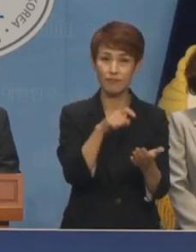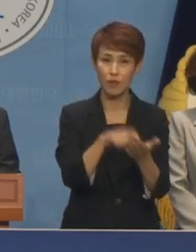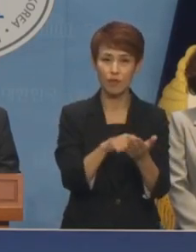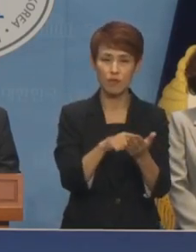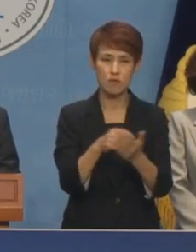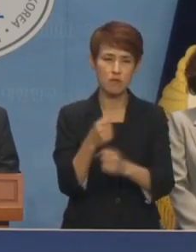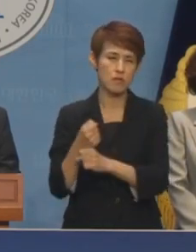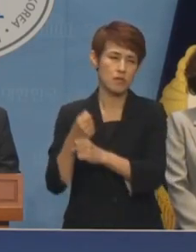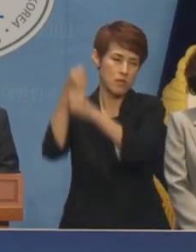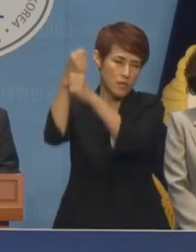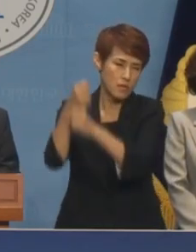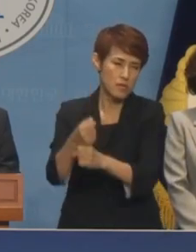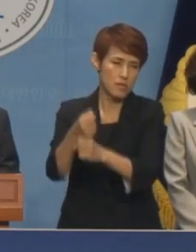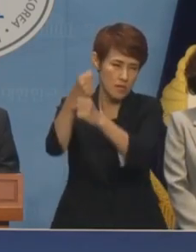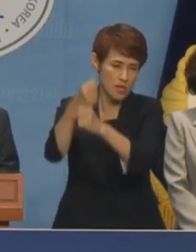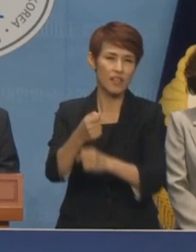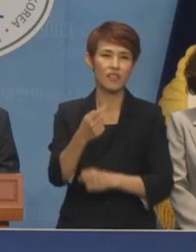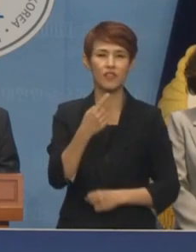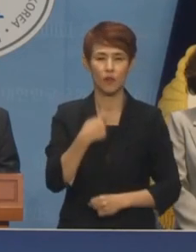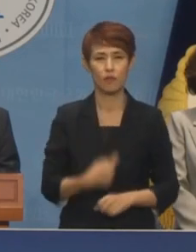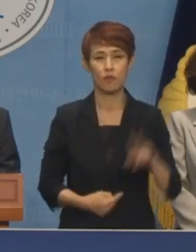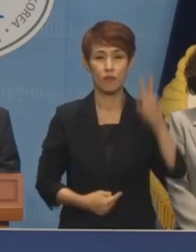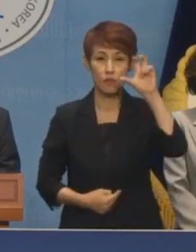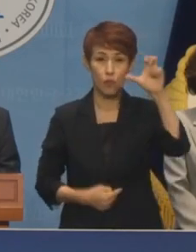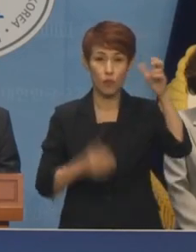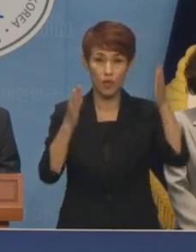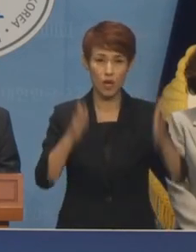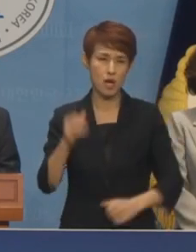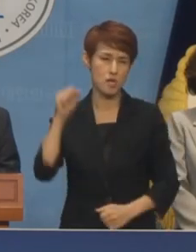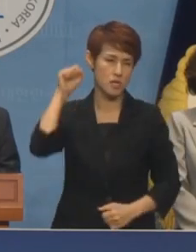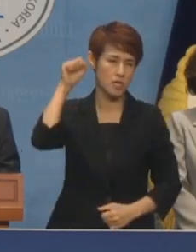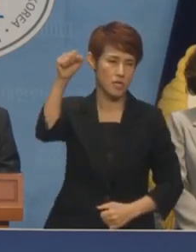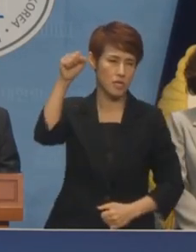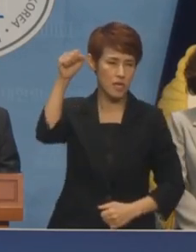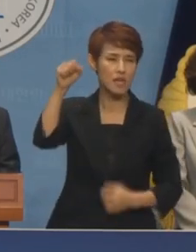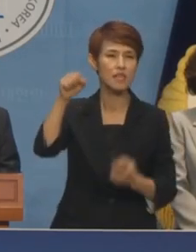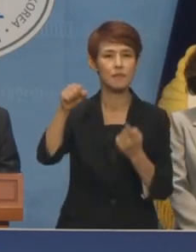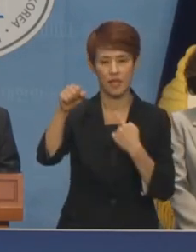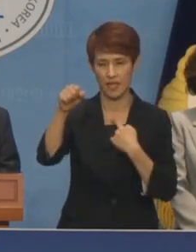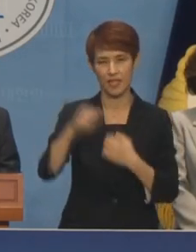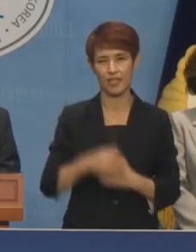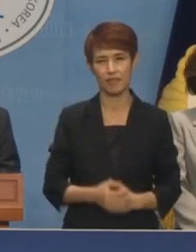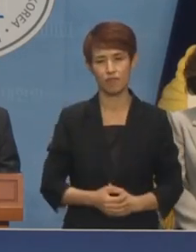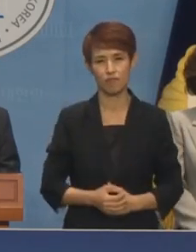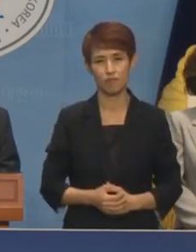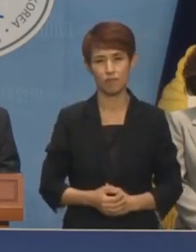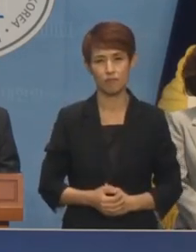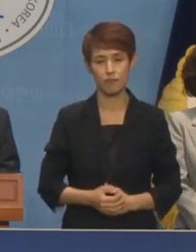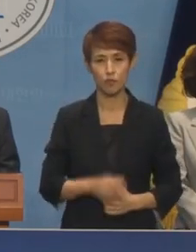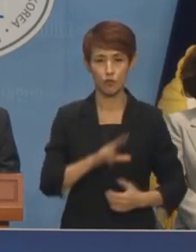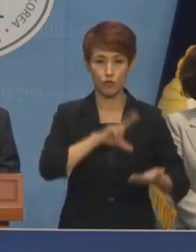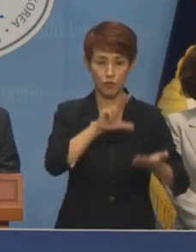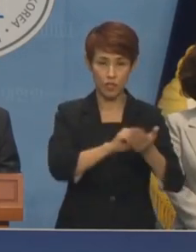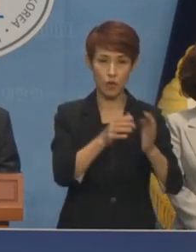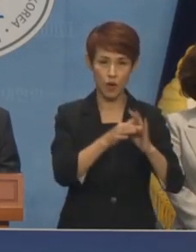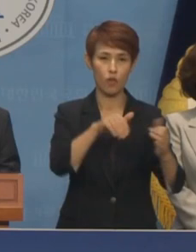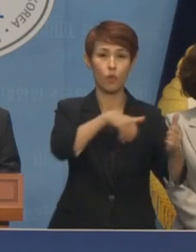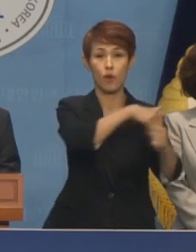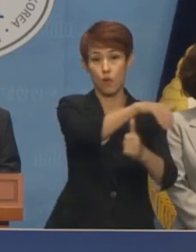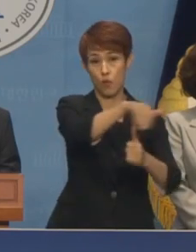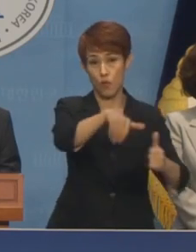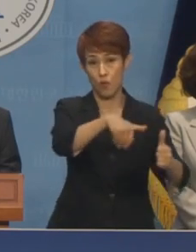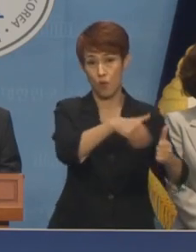피켓도 들고 25일간 농성도 하고, 그리고 또 본인의 주제와 관련된 환경 분야와 관련해서